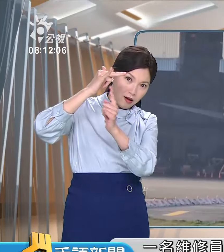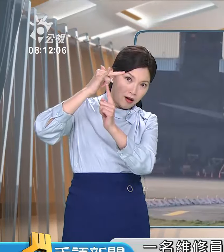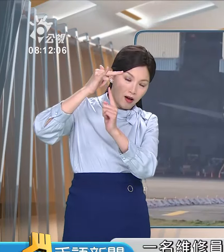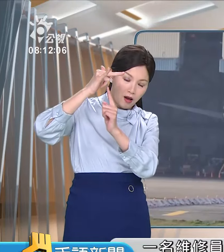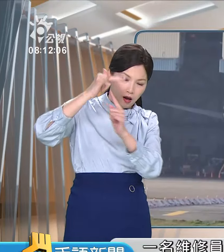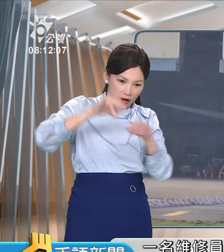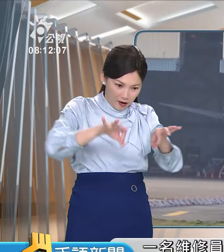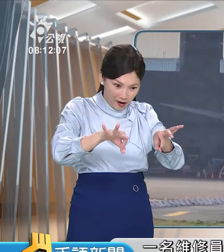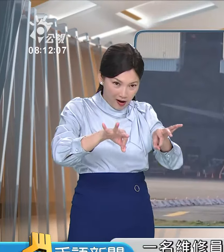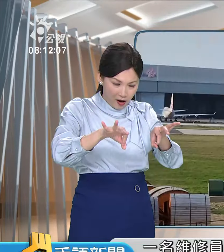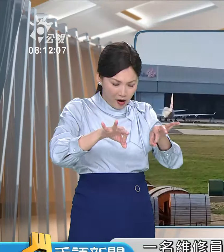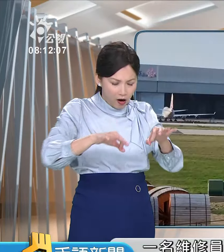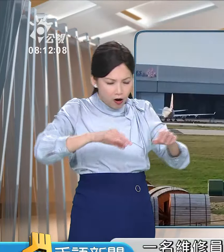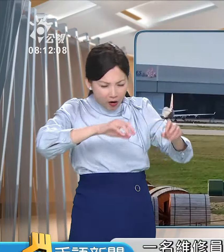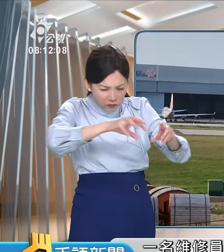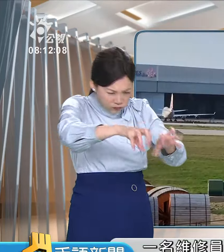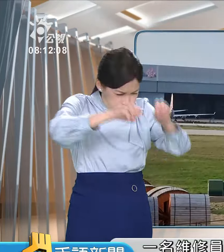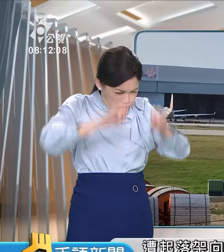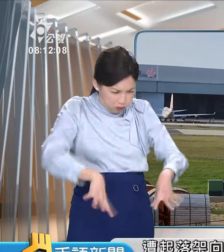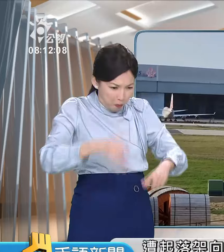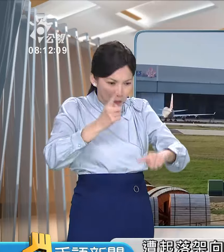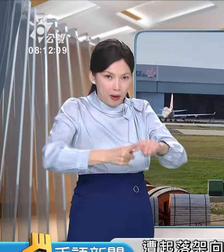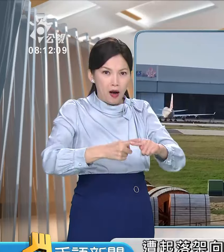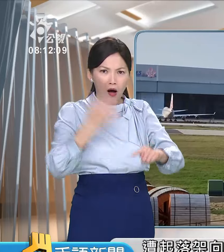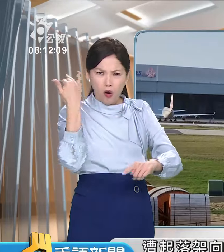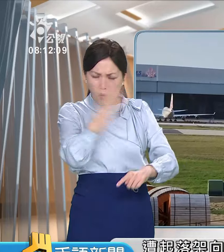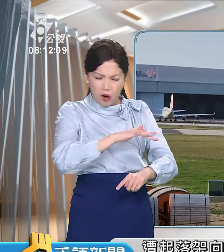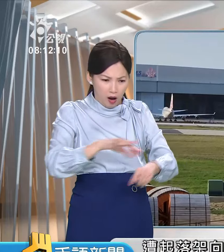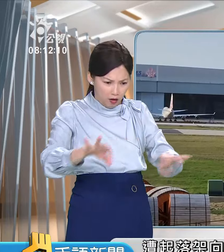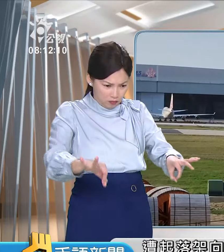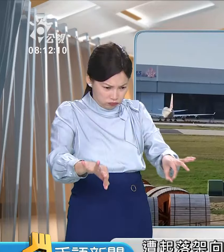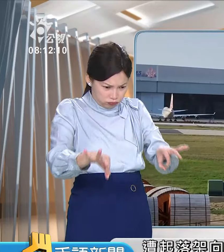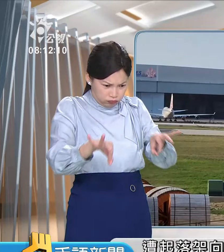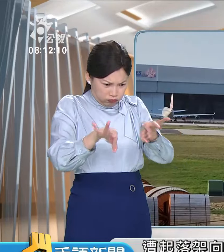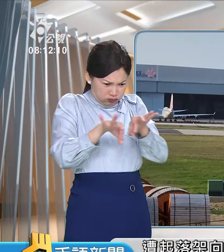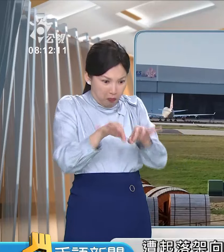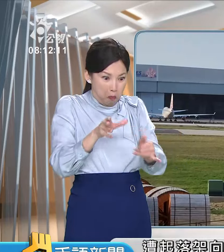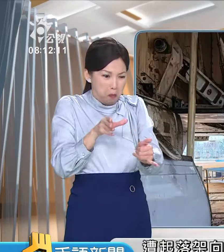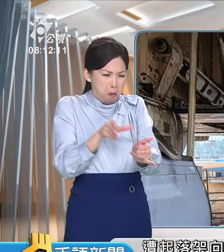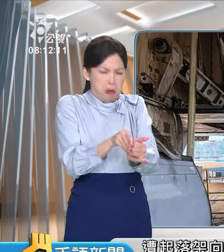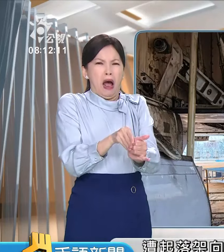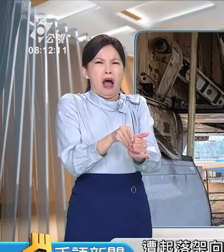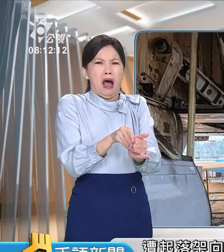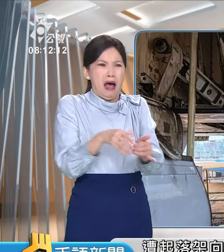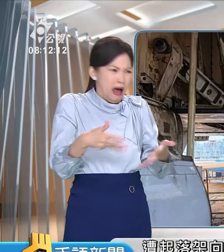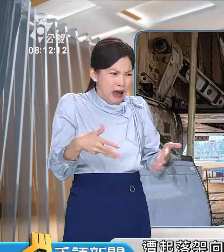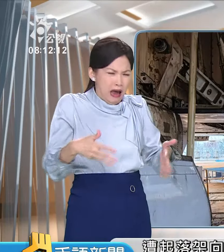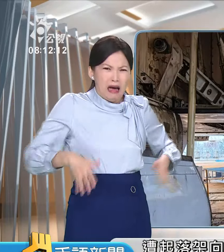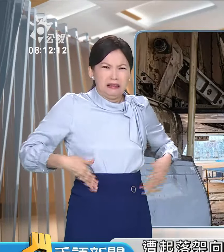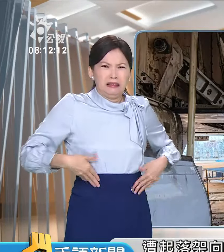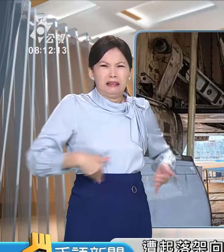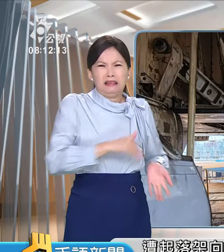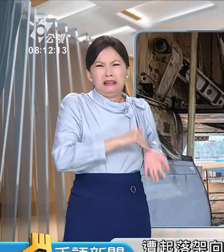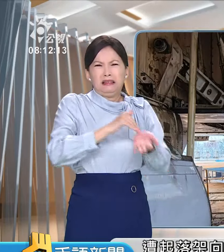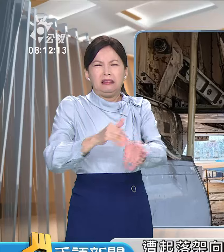作业的时候，遭起落架向上弯曲夹住，送医后宣告不